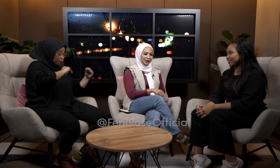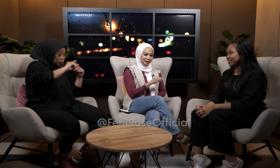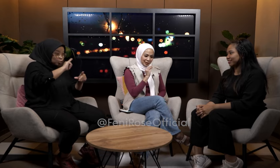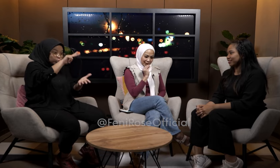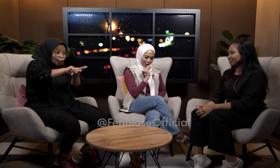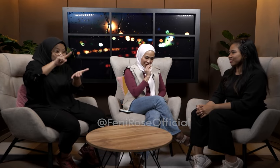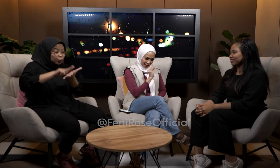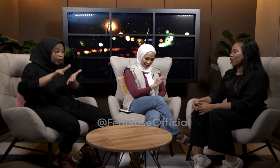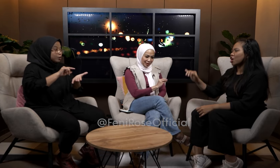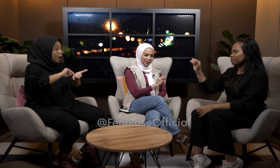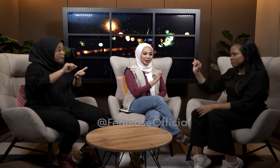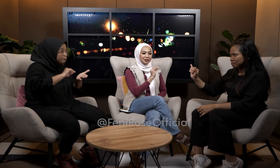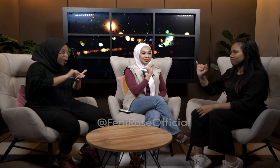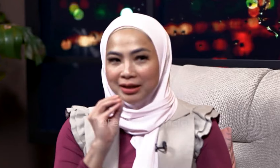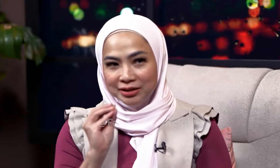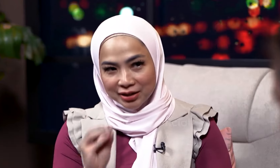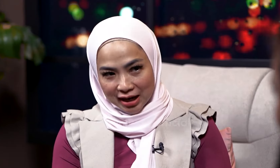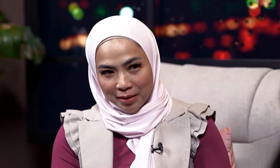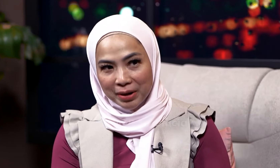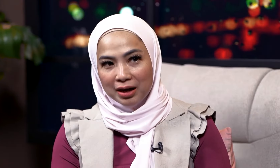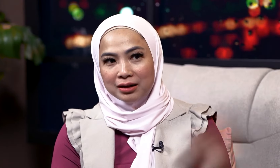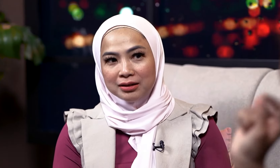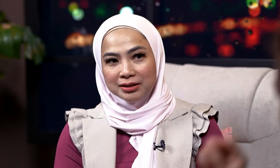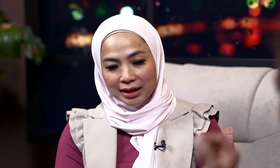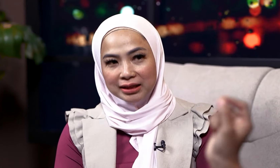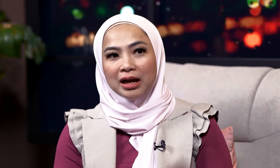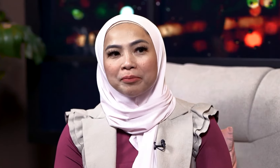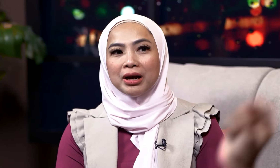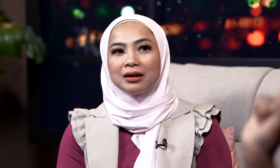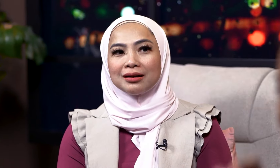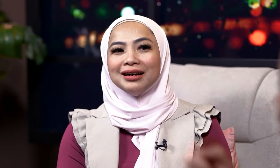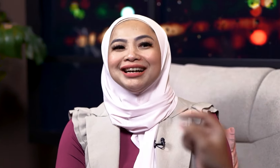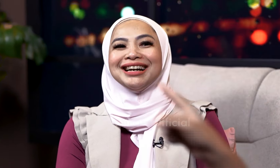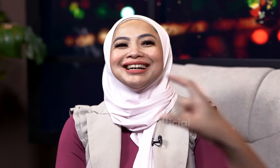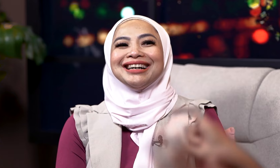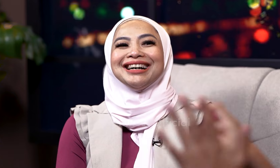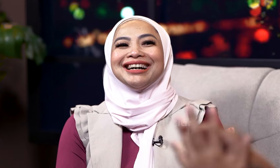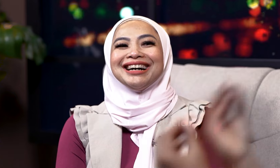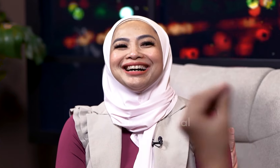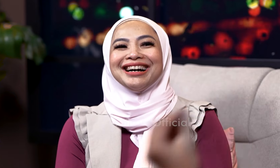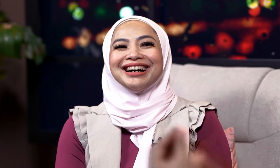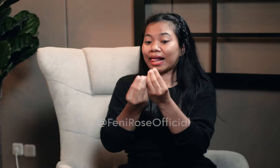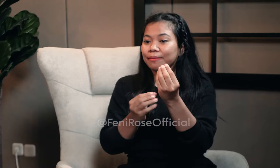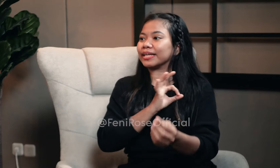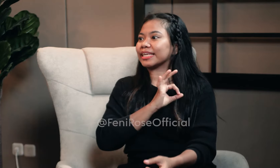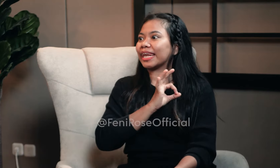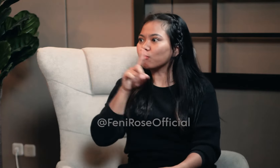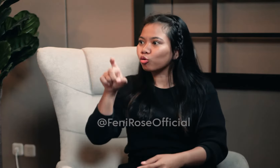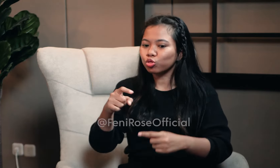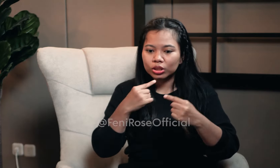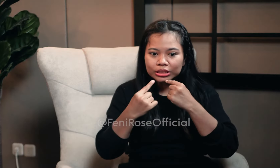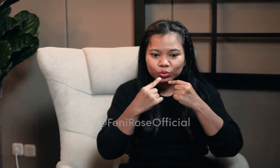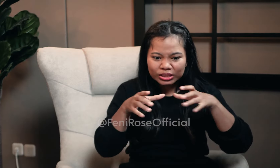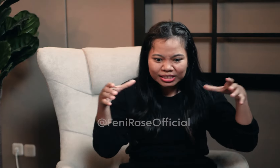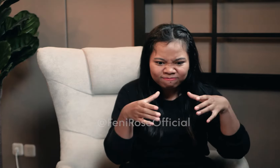istilah nama ini gesernya apa isyaratnya apa betul isyaratnya Seperti apa contohnya perwakil ee wakil